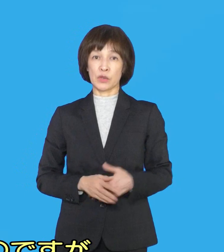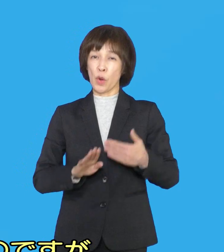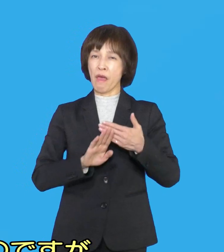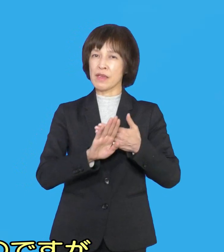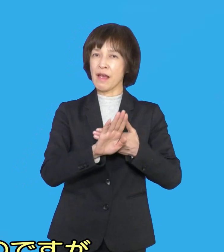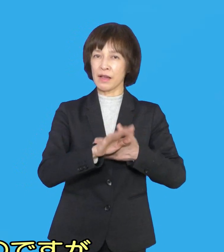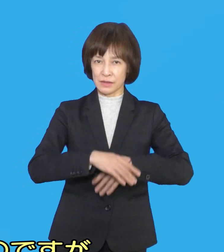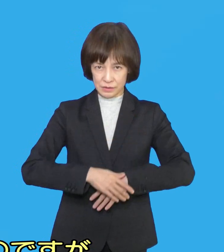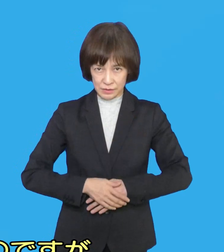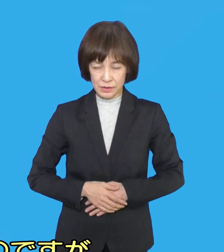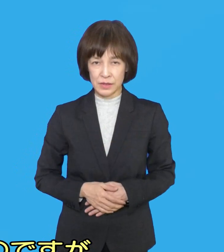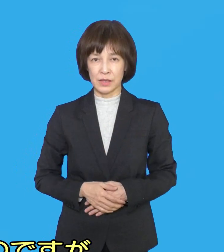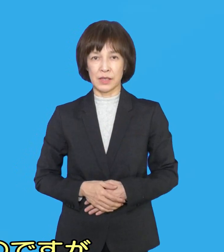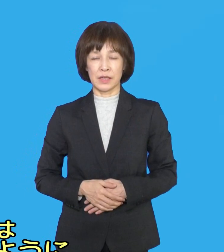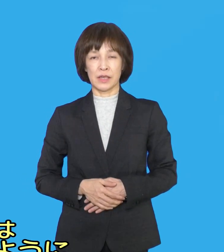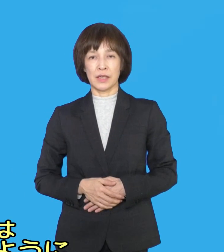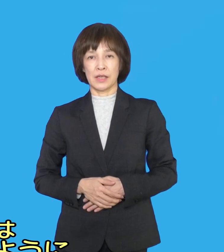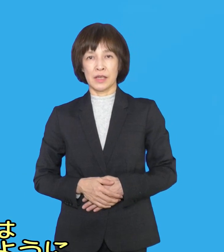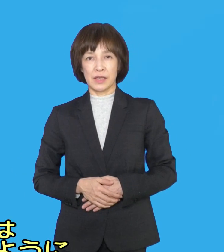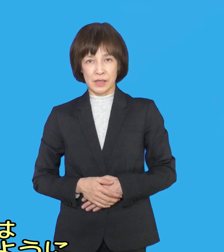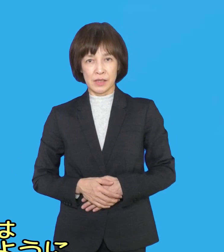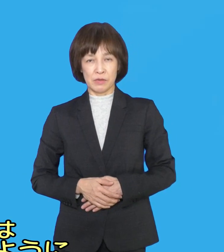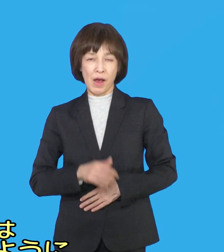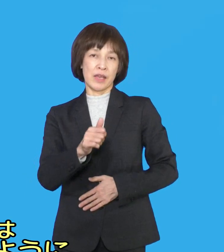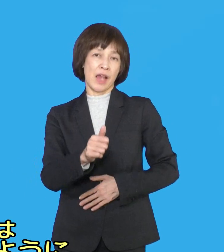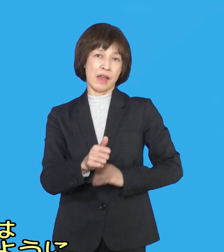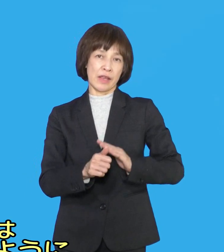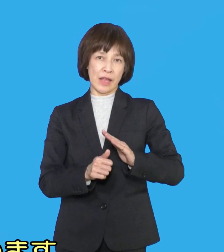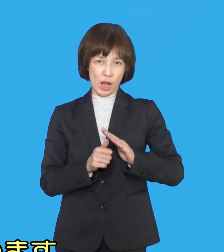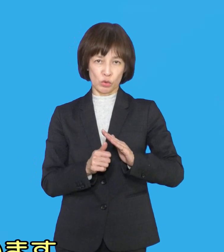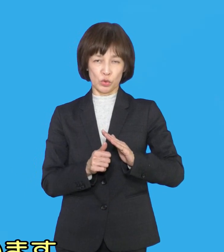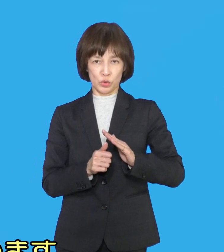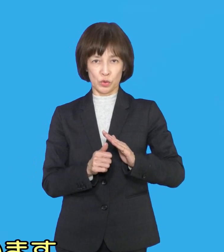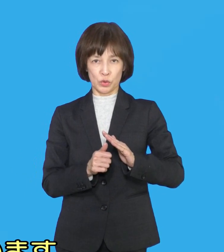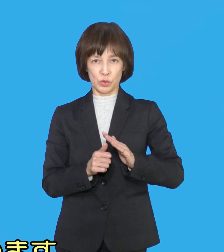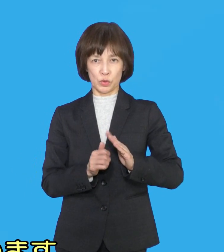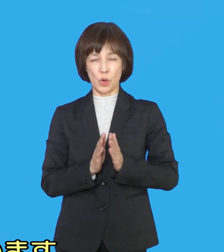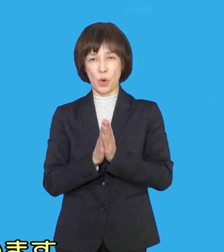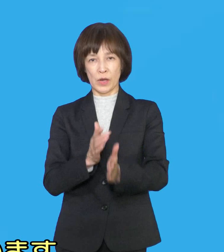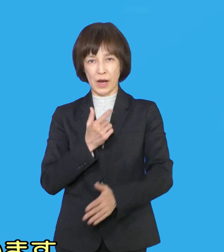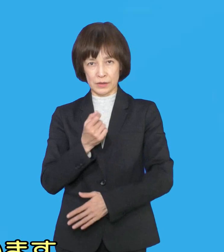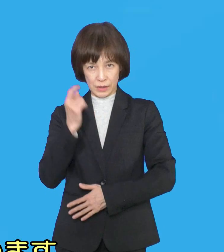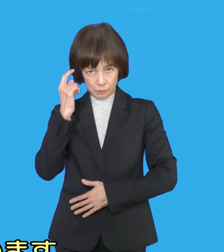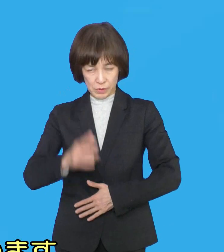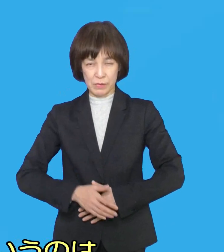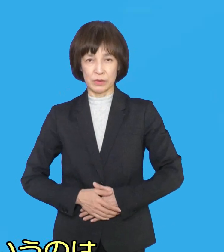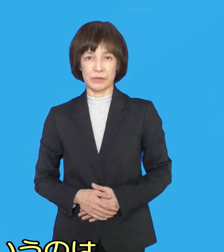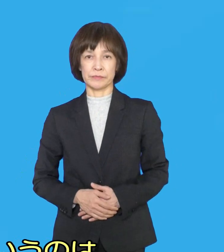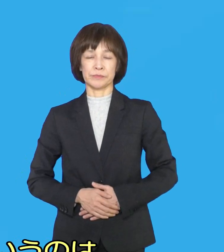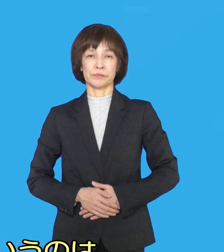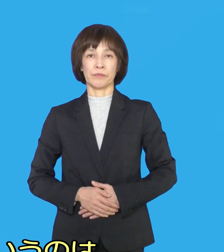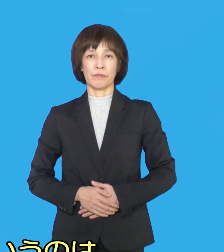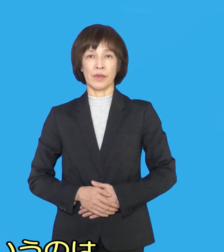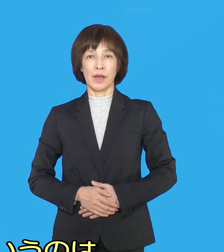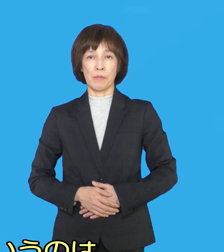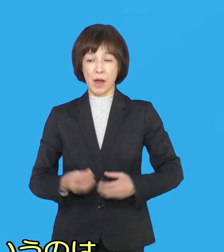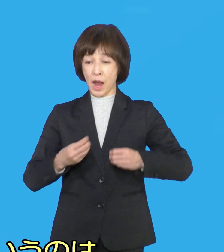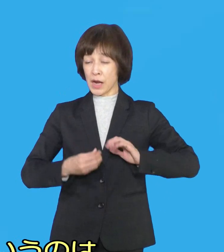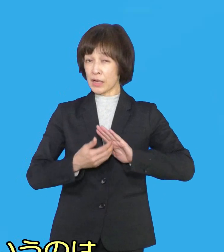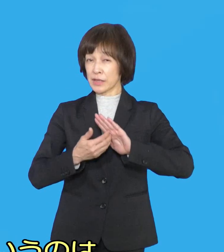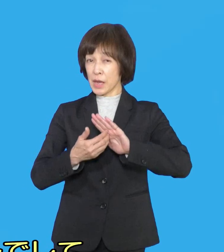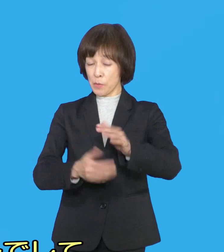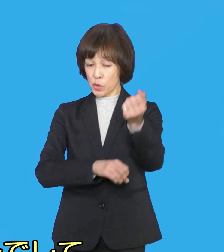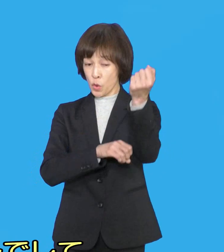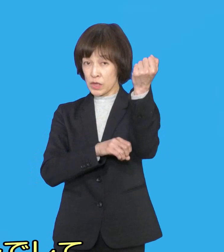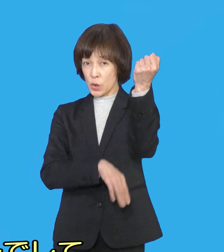ば、それは仕方ないんですが、それ以外のものは控えていただくようにお伝えをしています。感染予防に基本的なところ